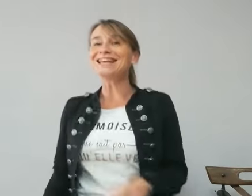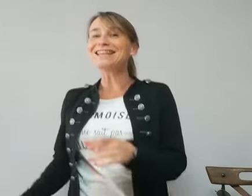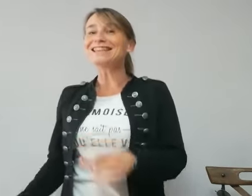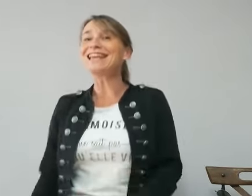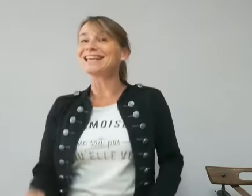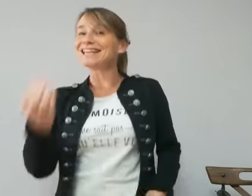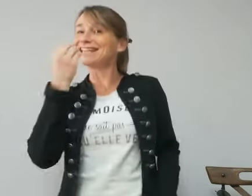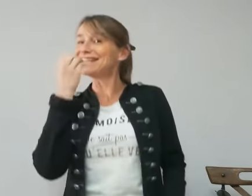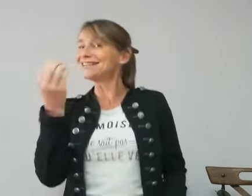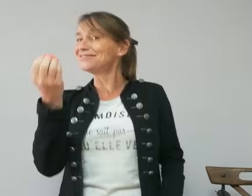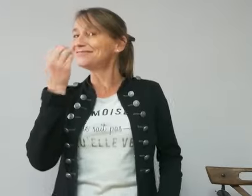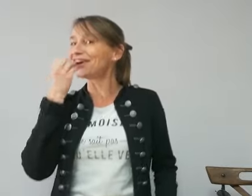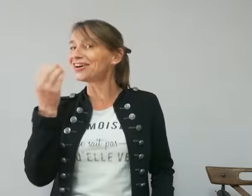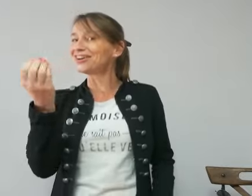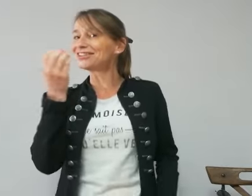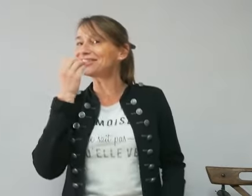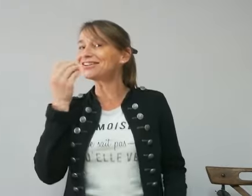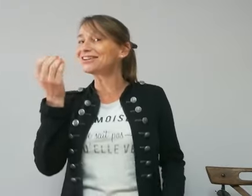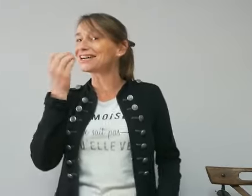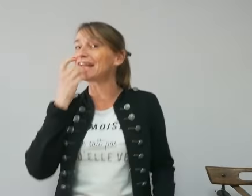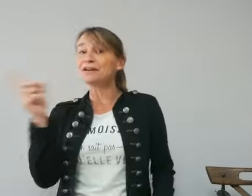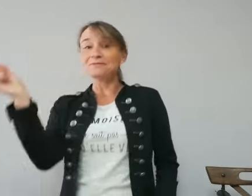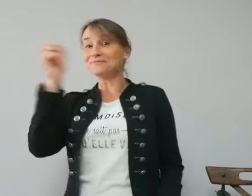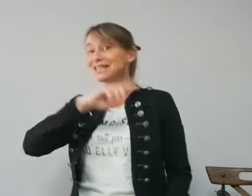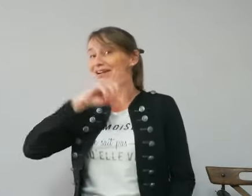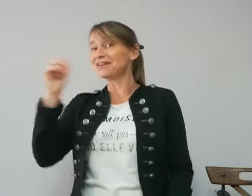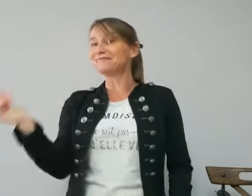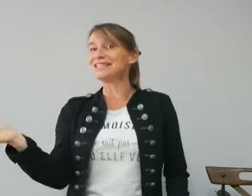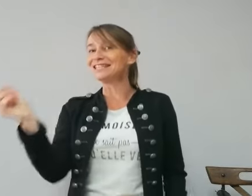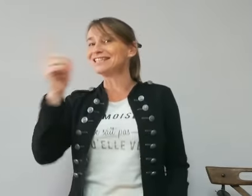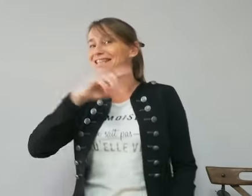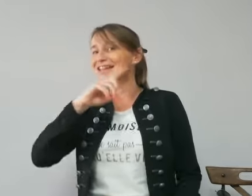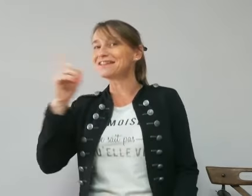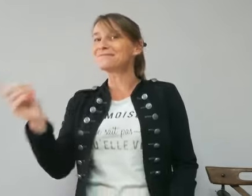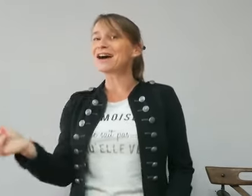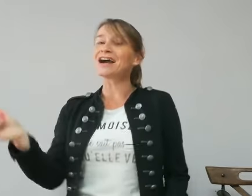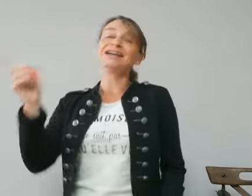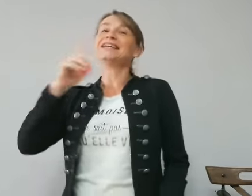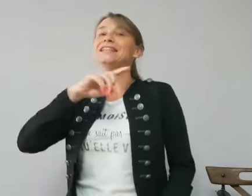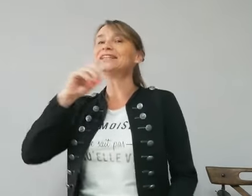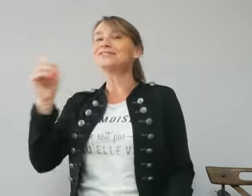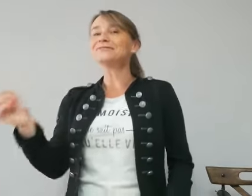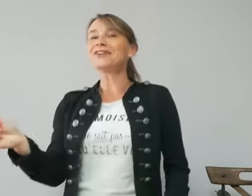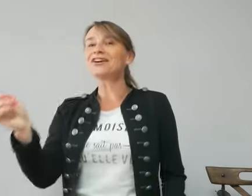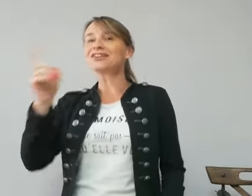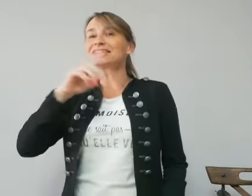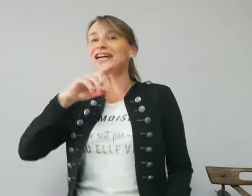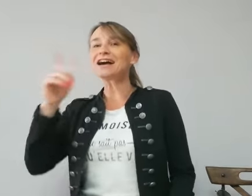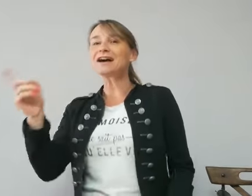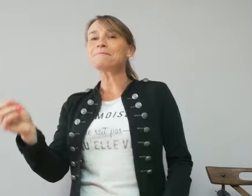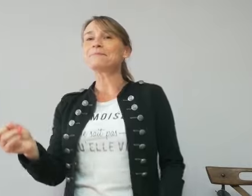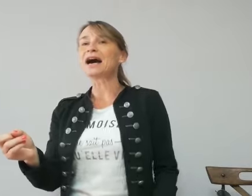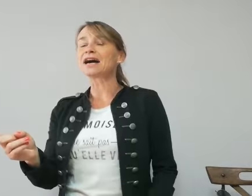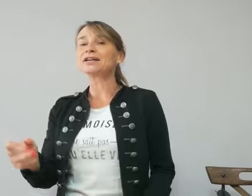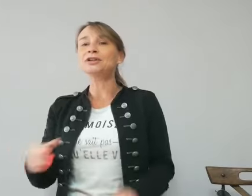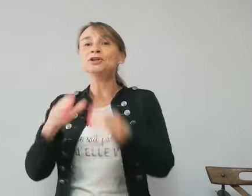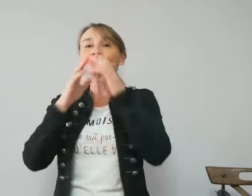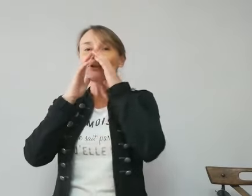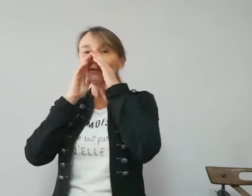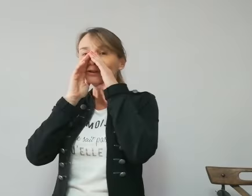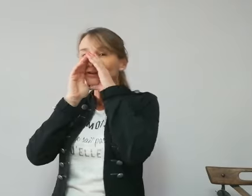'y